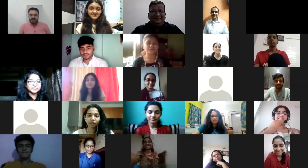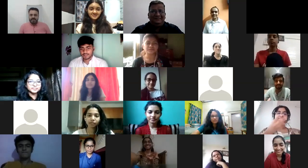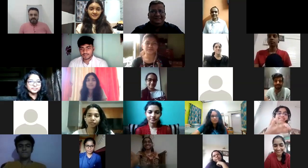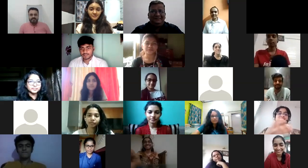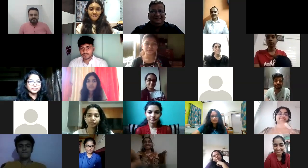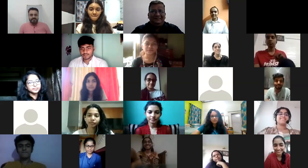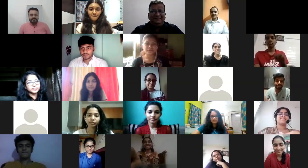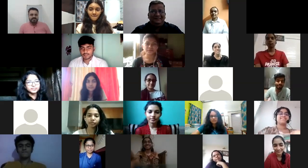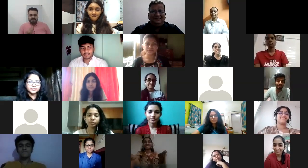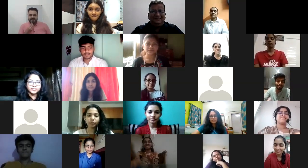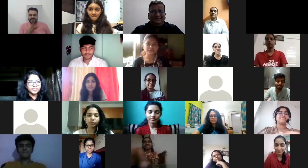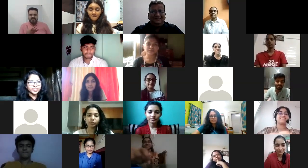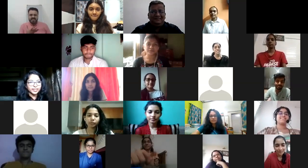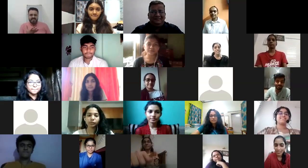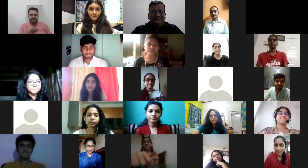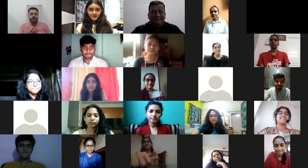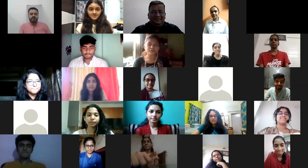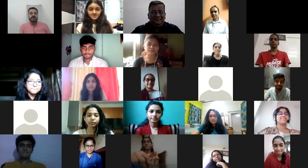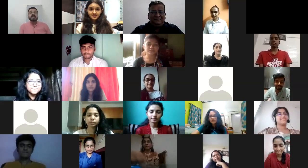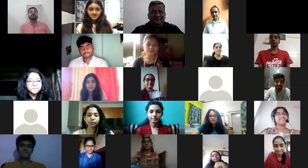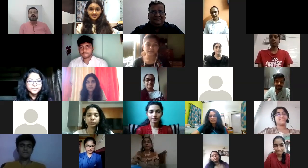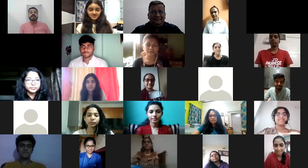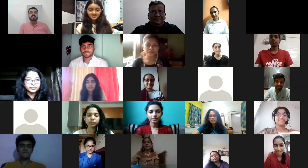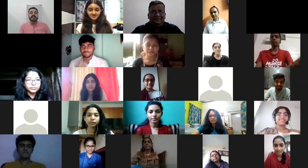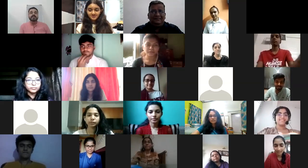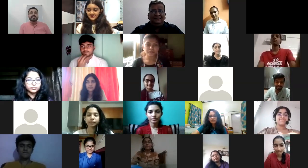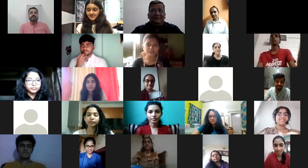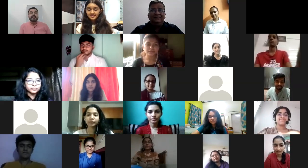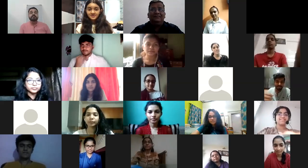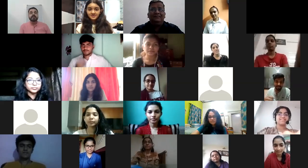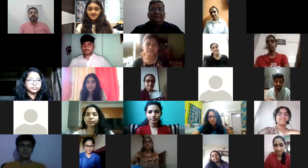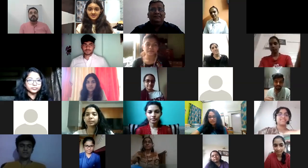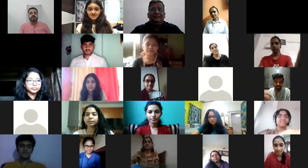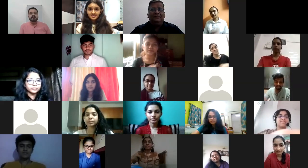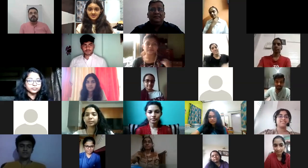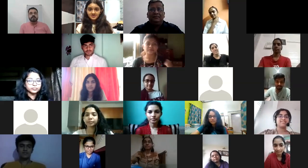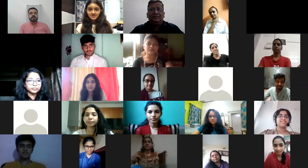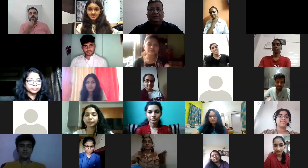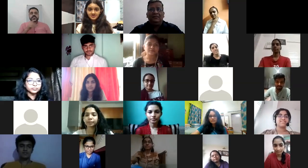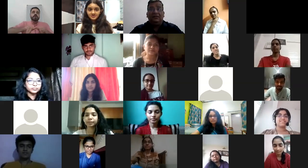Okay. Easy or difficult? Difficult का sign. Difficult. Easy का